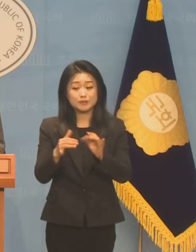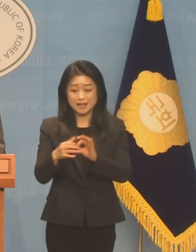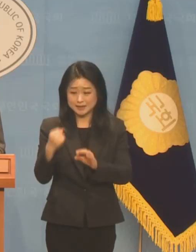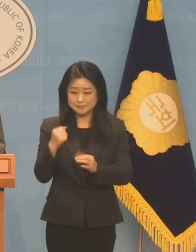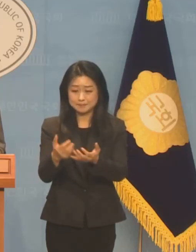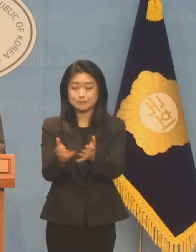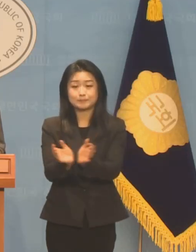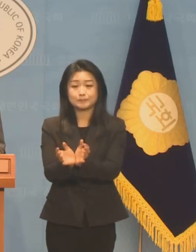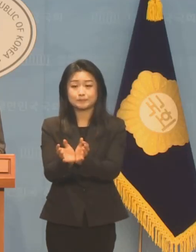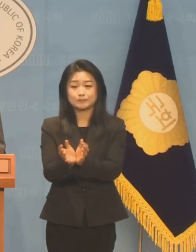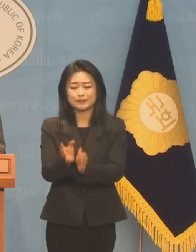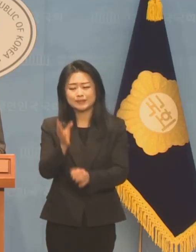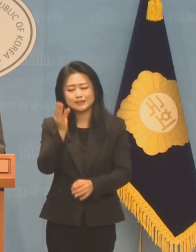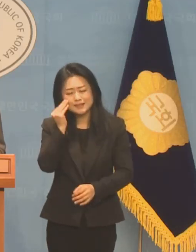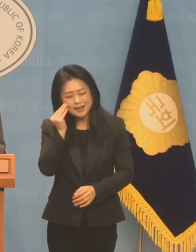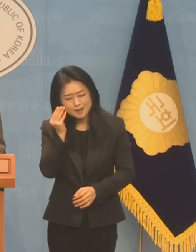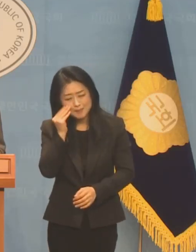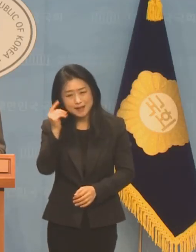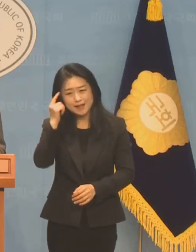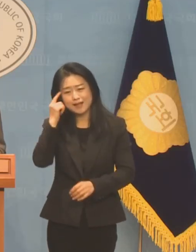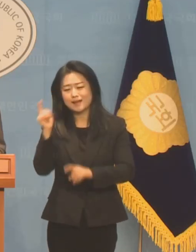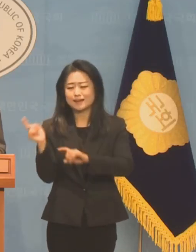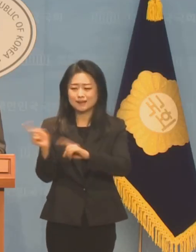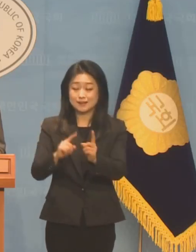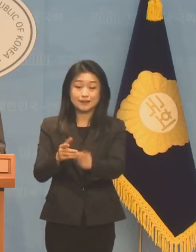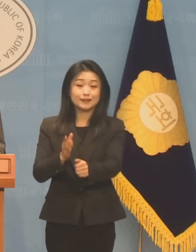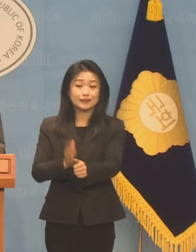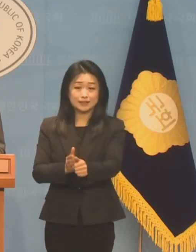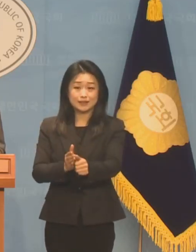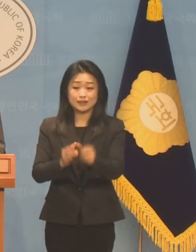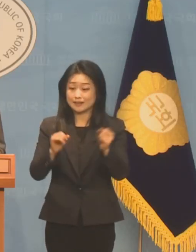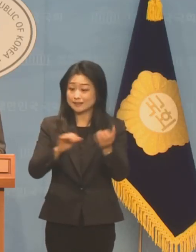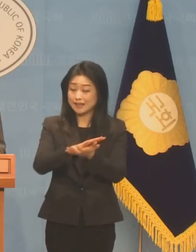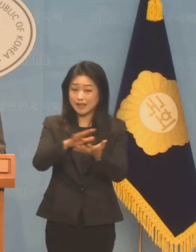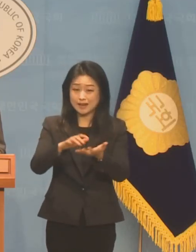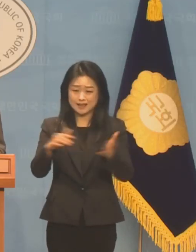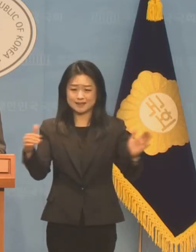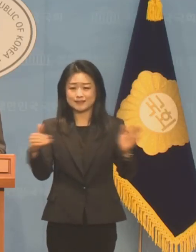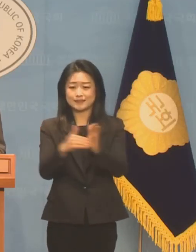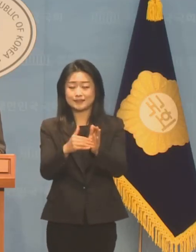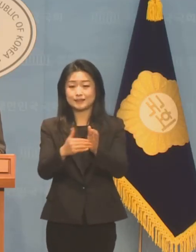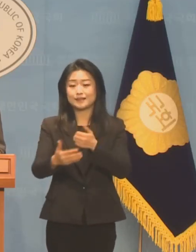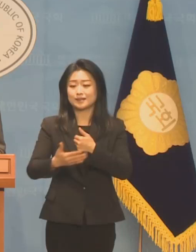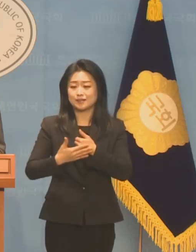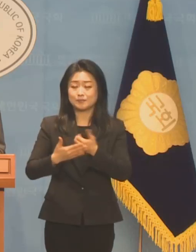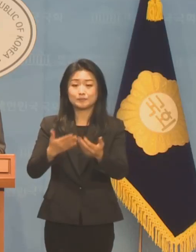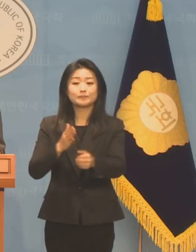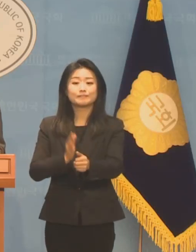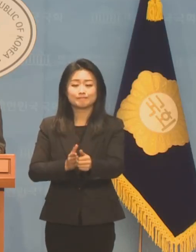힘은 제발 이성을 찾고 내란 종식에 협조하십시오.